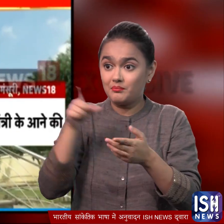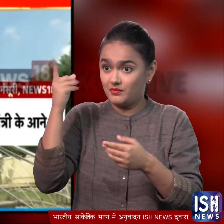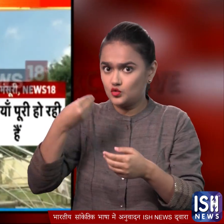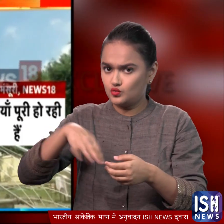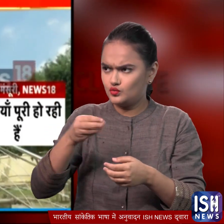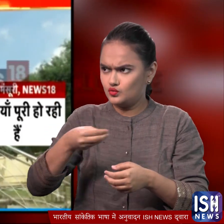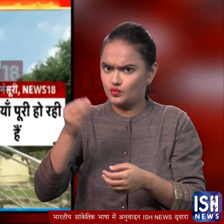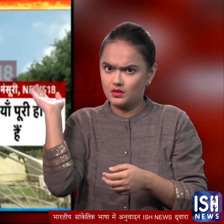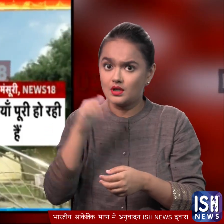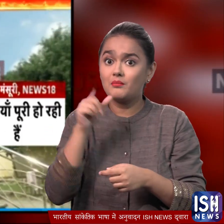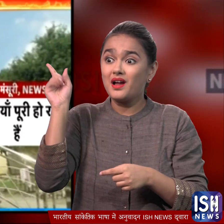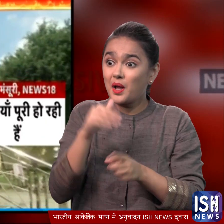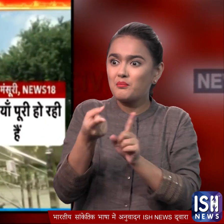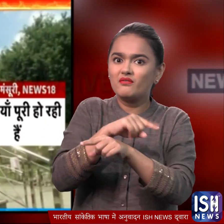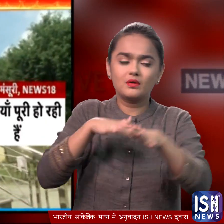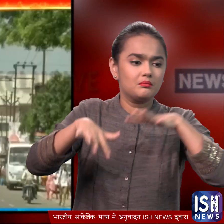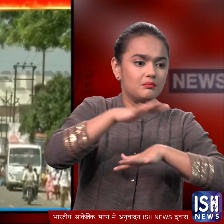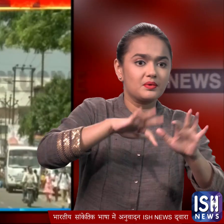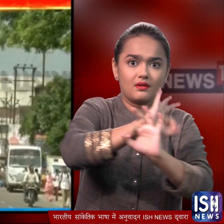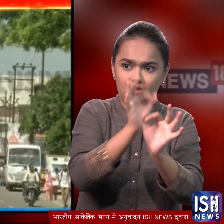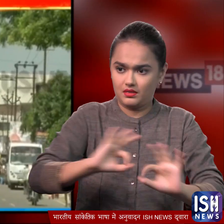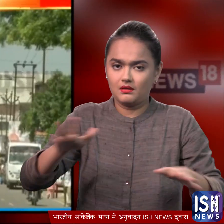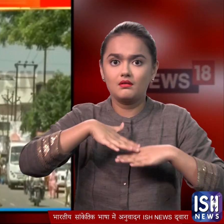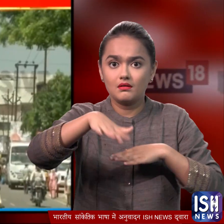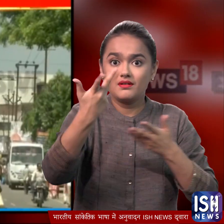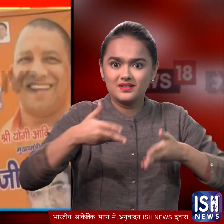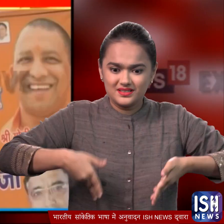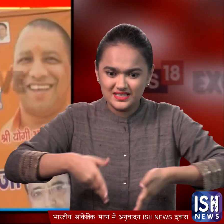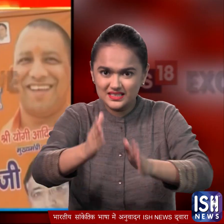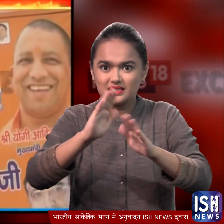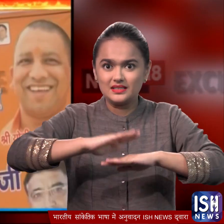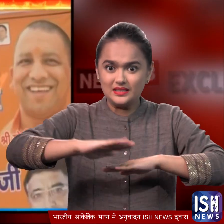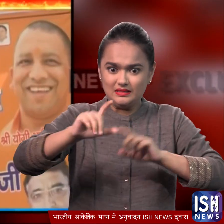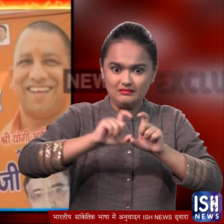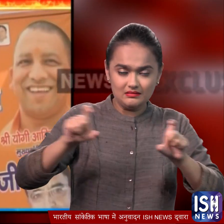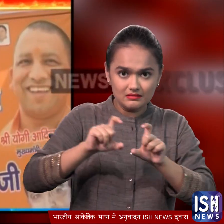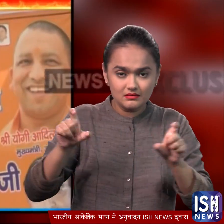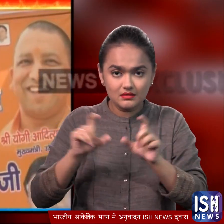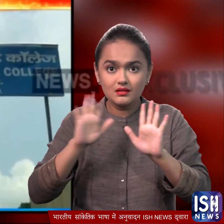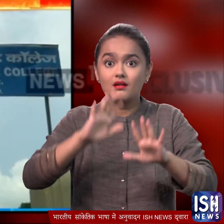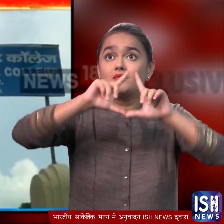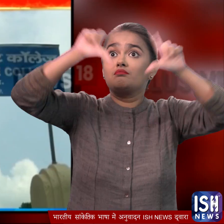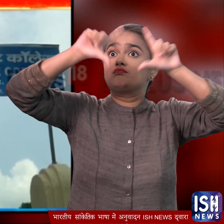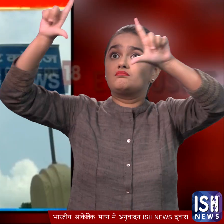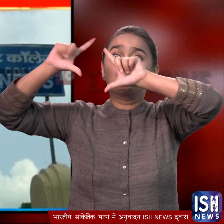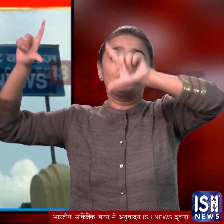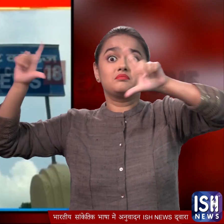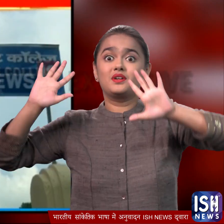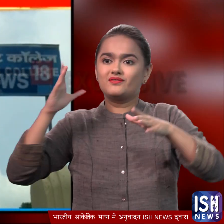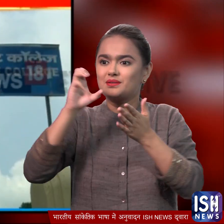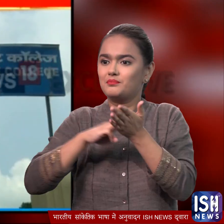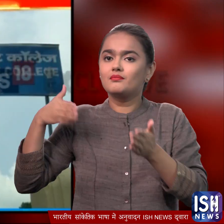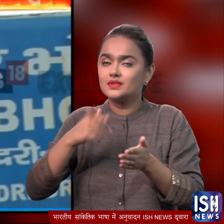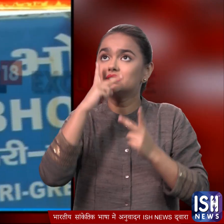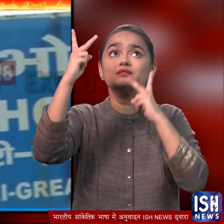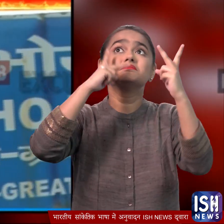के आने की तैयारियां पूरी हो रही हैं। मुख्यमंत्री के स्वागत के लिए सड़कें अभी से पोस्टरों से पटी दिखने लगी हैं। गुर्जर समुदाय के नेता भी